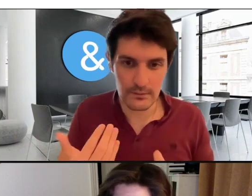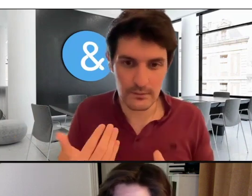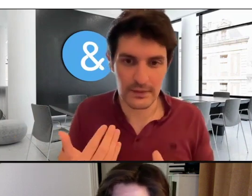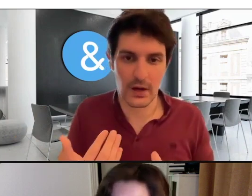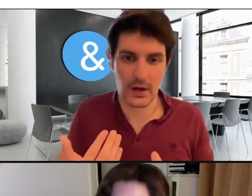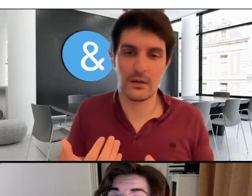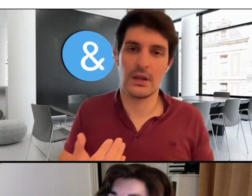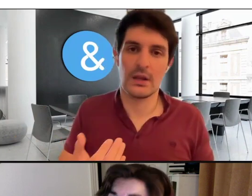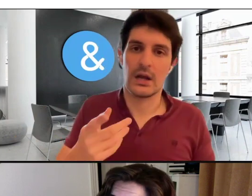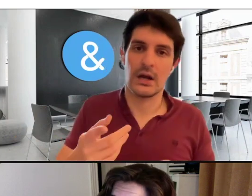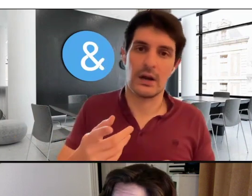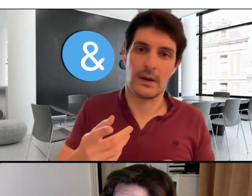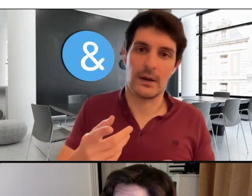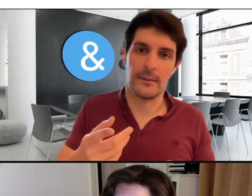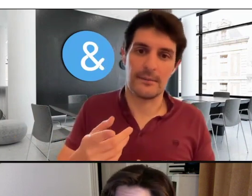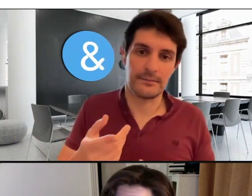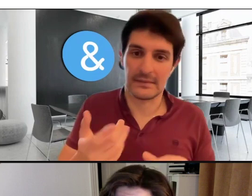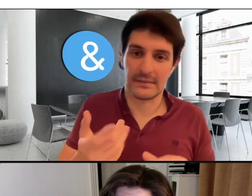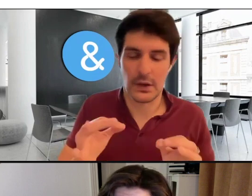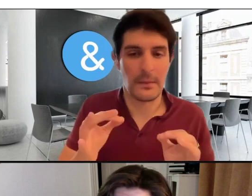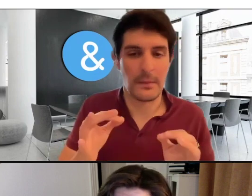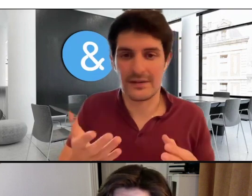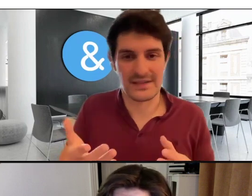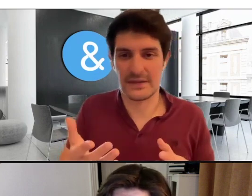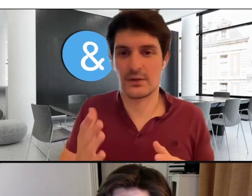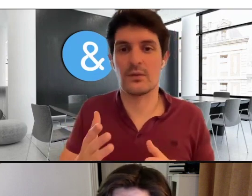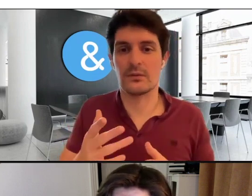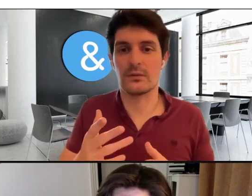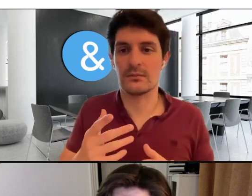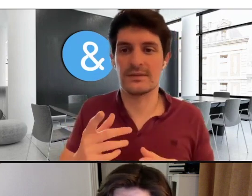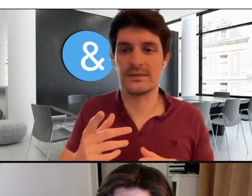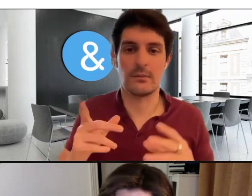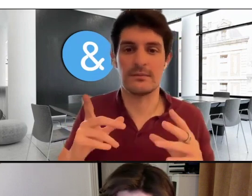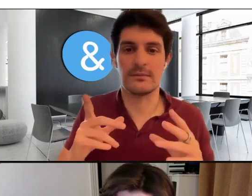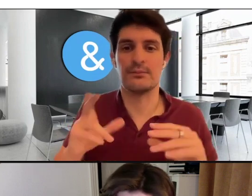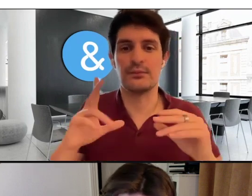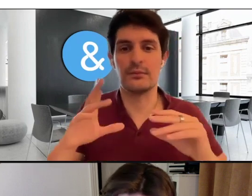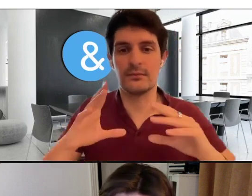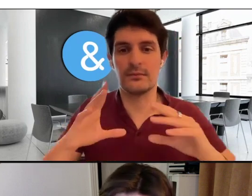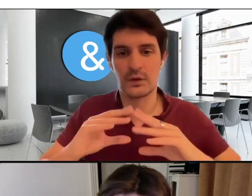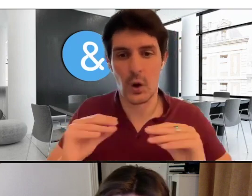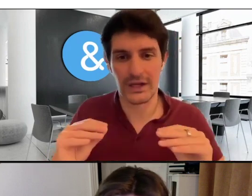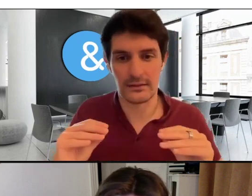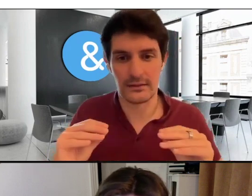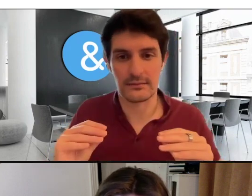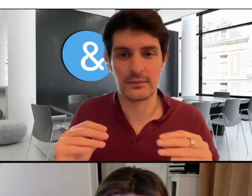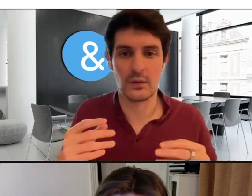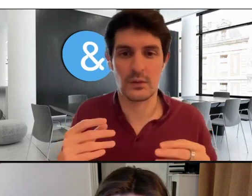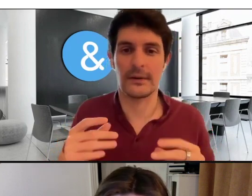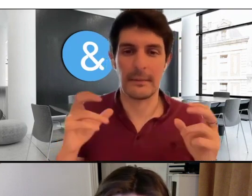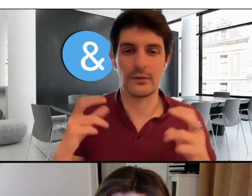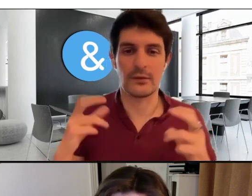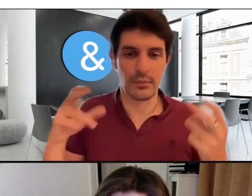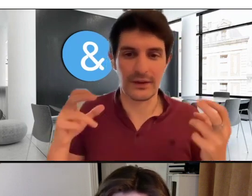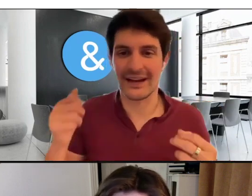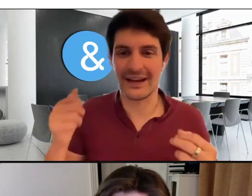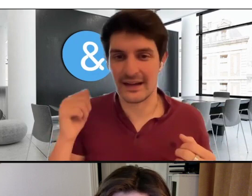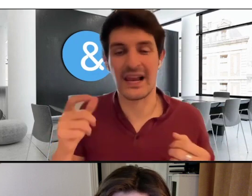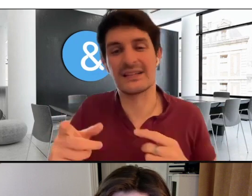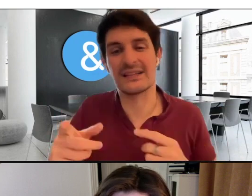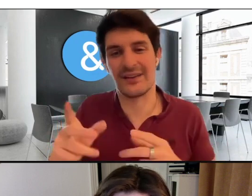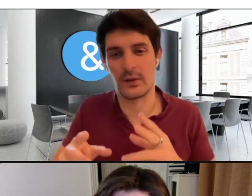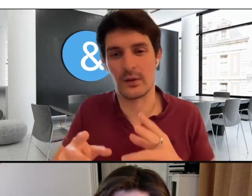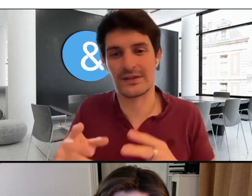d'accord. C'est normal, hein, c'est parce que c'est plus tranquille. Moi, il n'y a pas de bruit derrière. Là, c'est